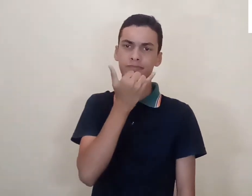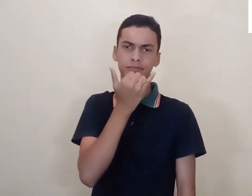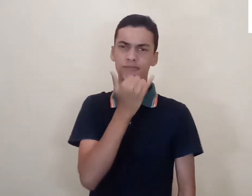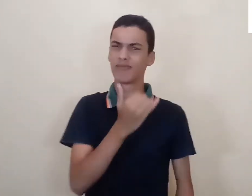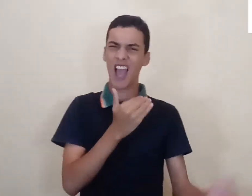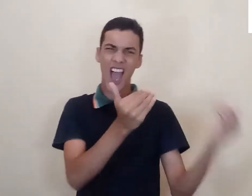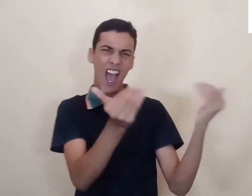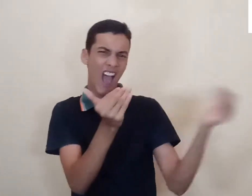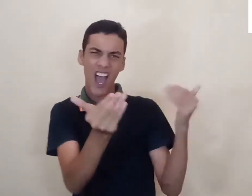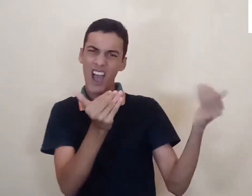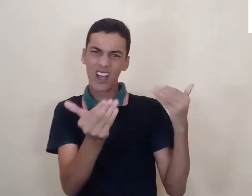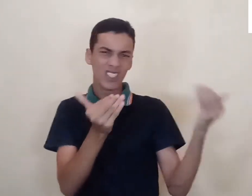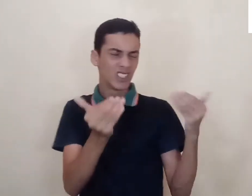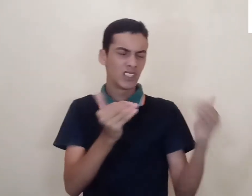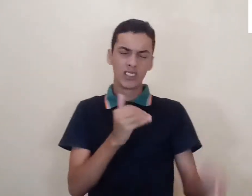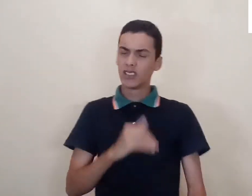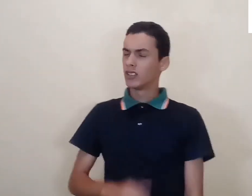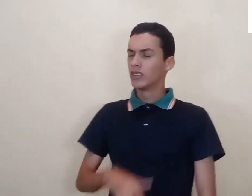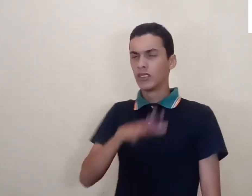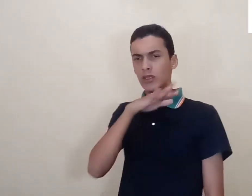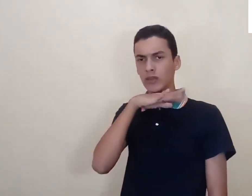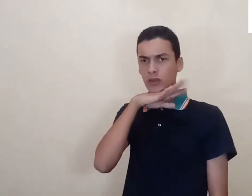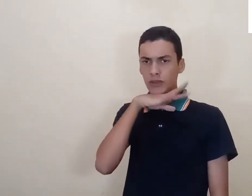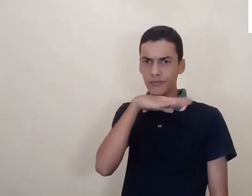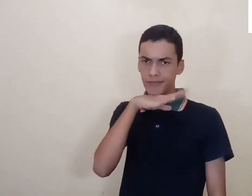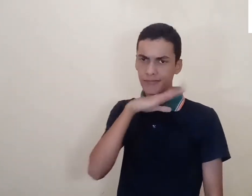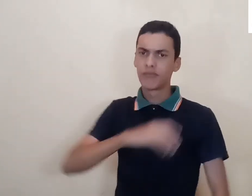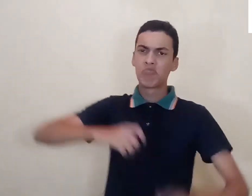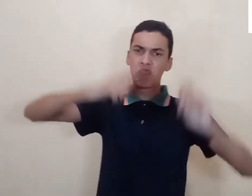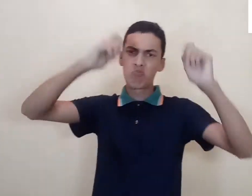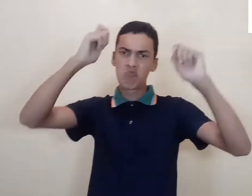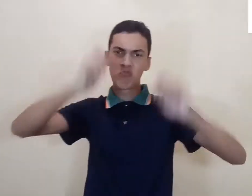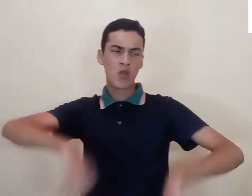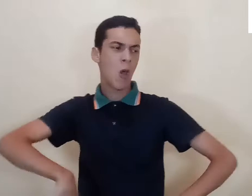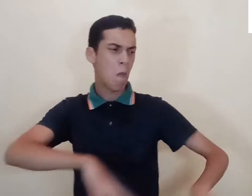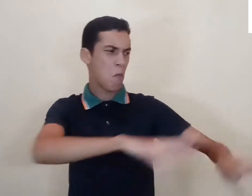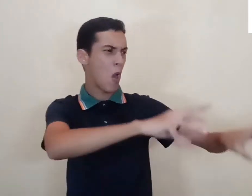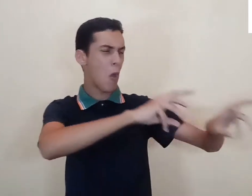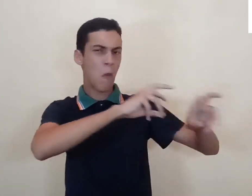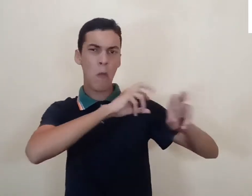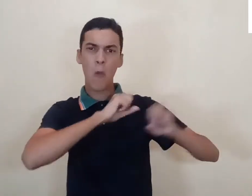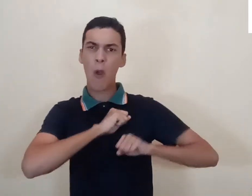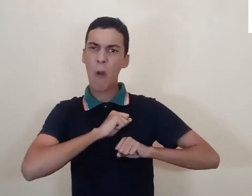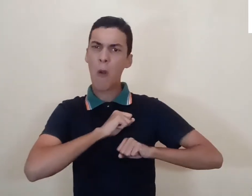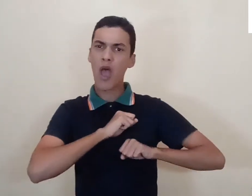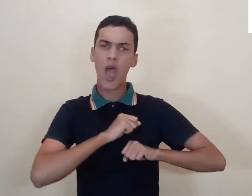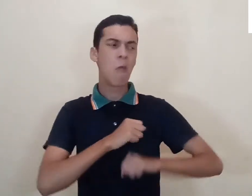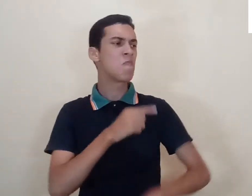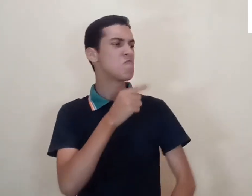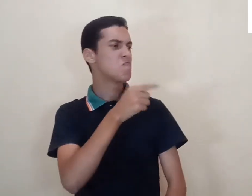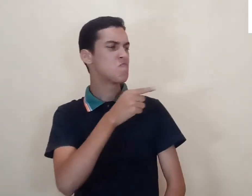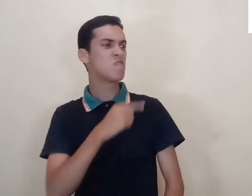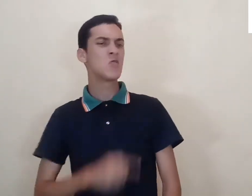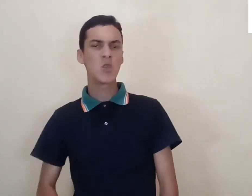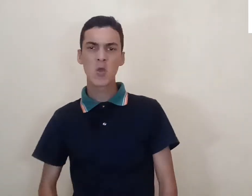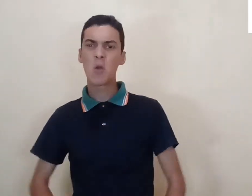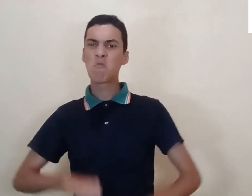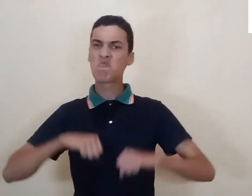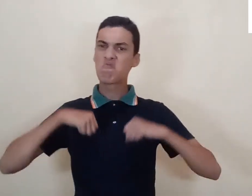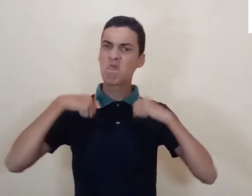um ambiente em que as pessoas estão fazendo exercício físico, numa academia. E ficamos nos comparando: ele pega